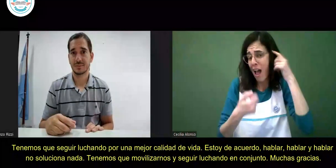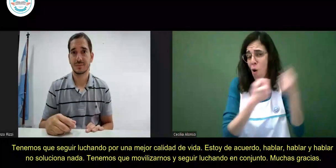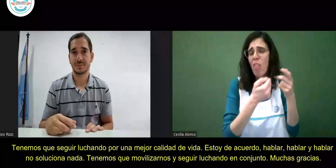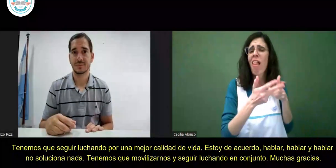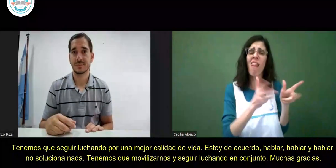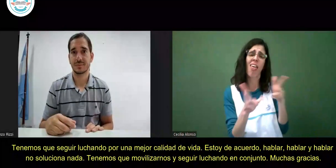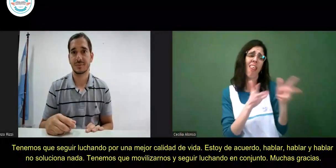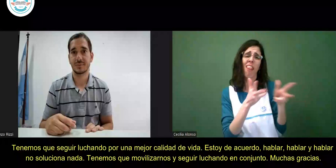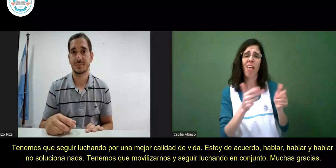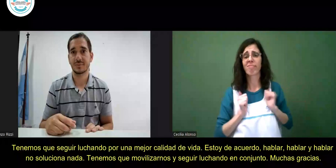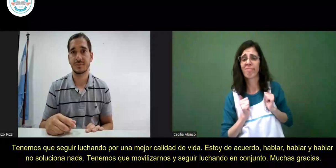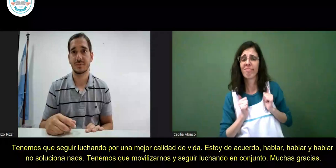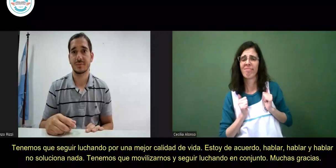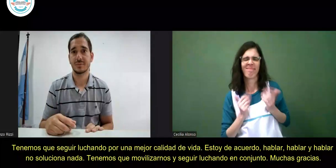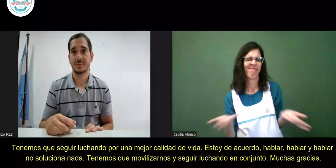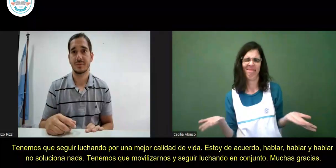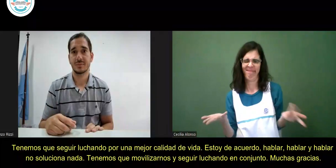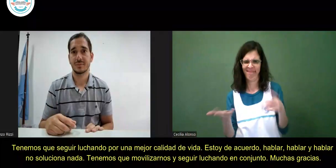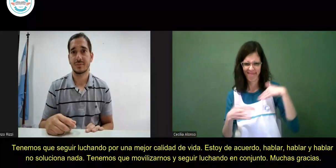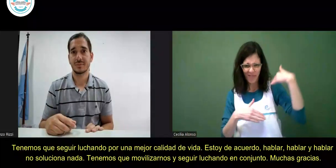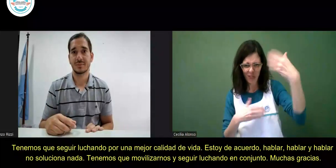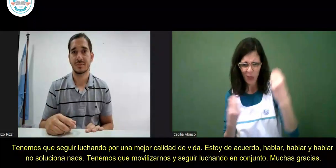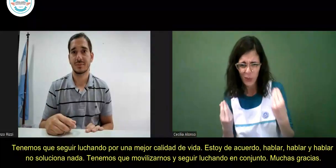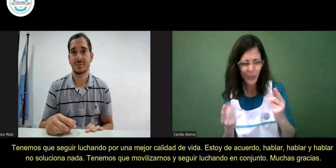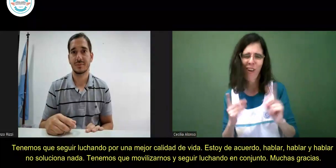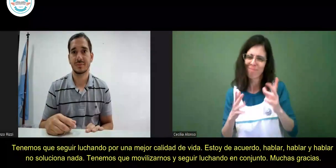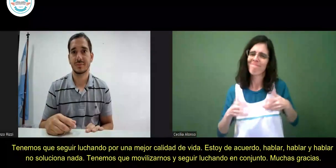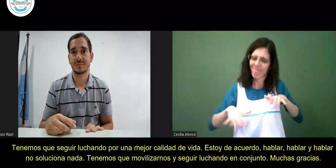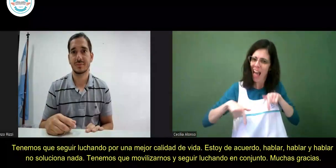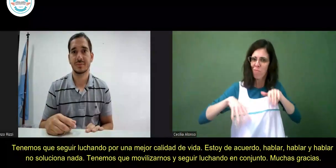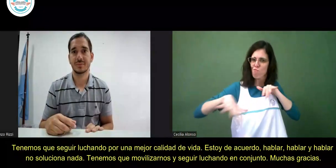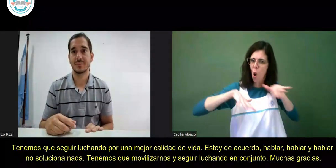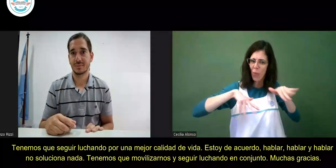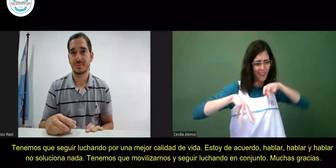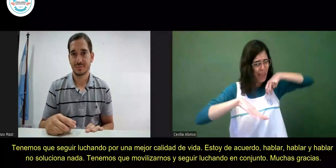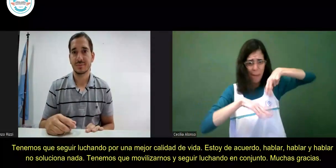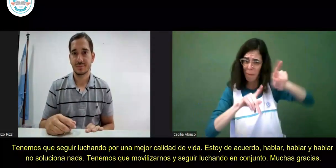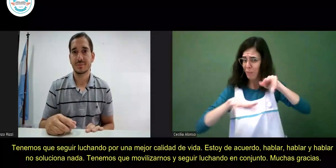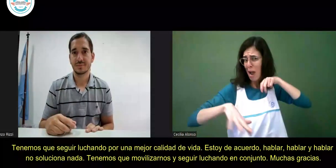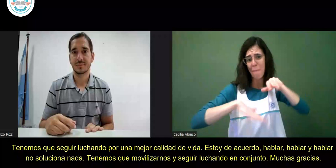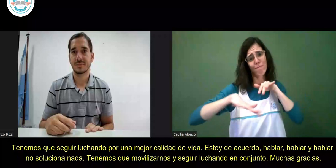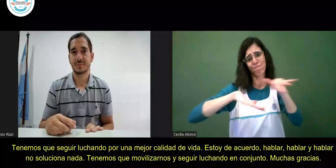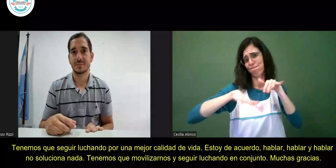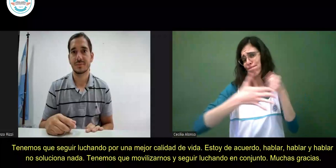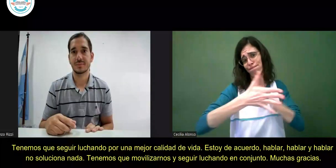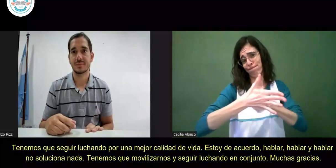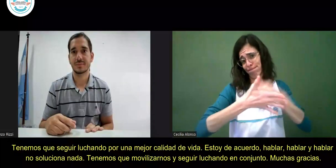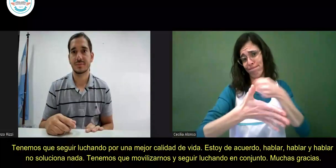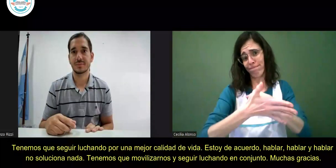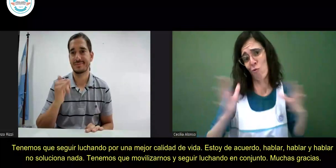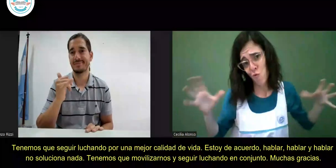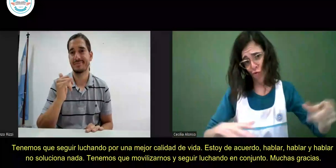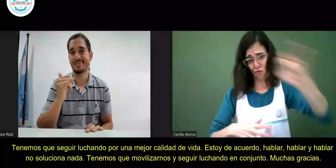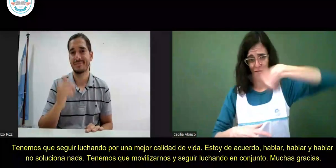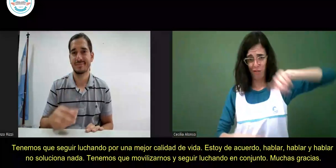Estoy de acuerdo. Hablar, hablar y hablar no soluciona nada. Tenemos que movilizarnos y seguir luchando en